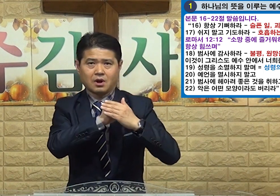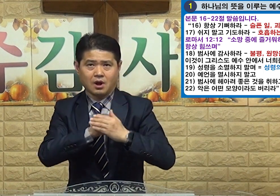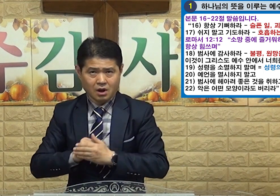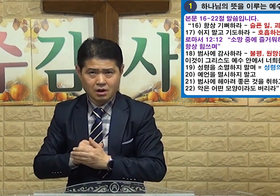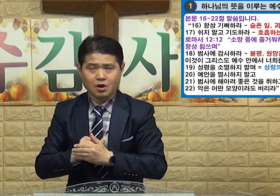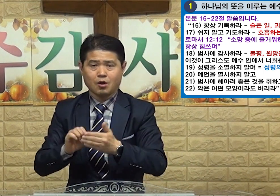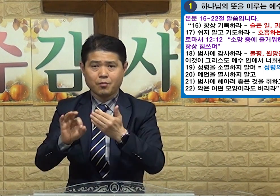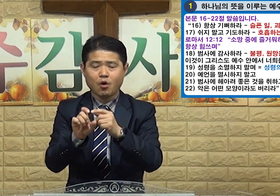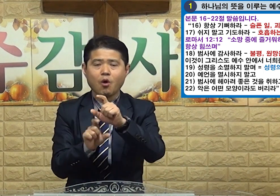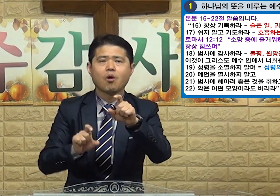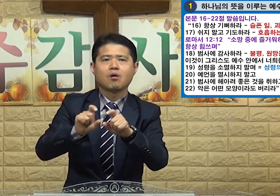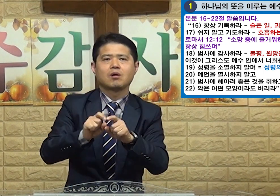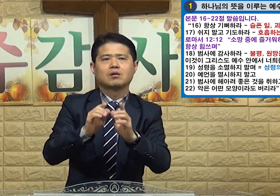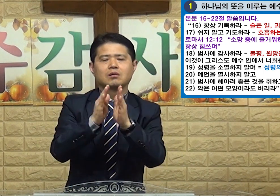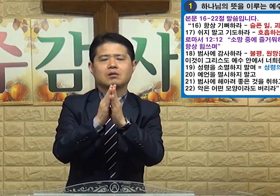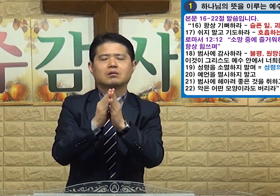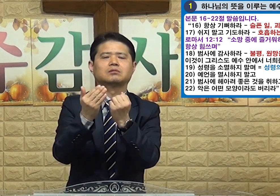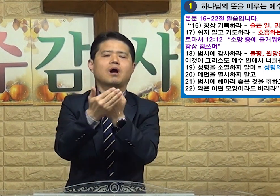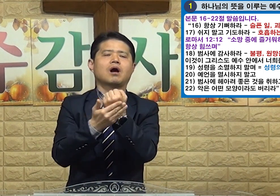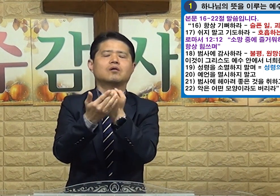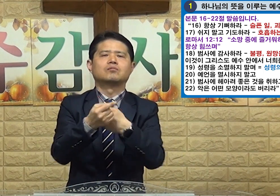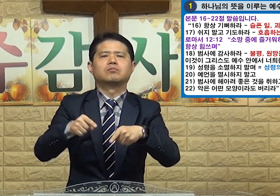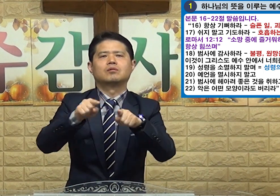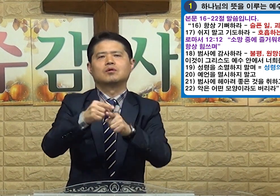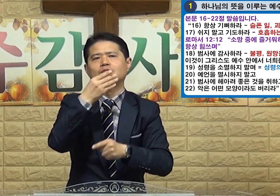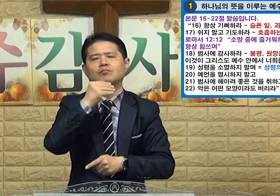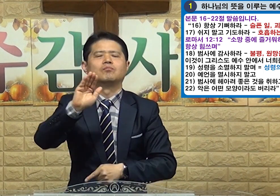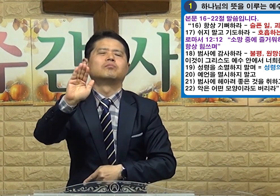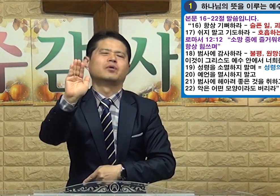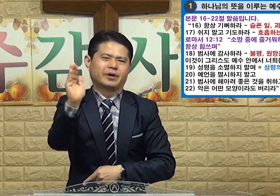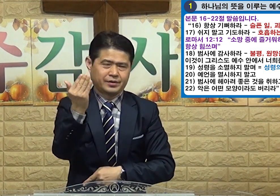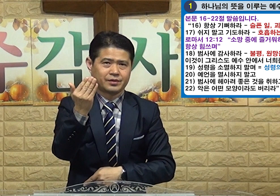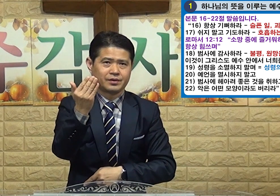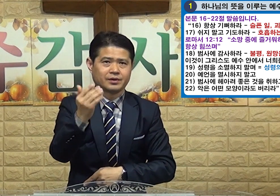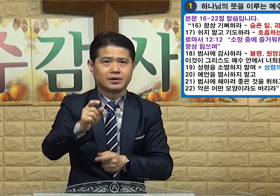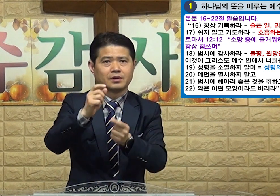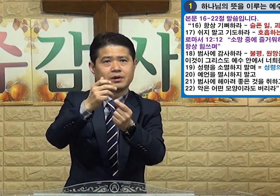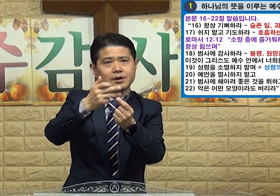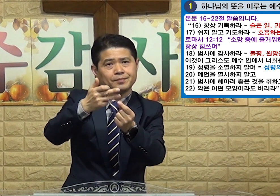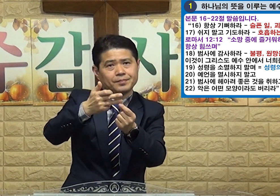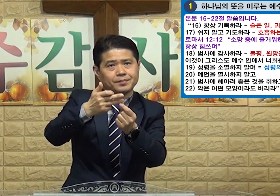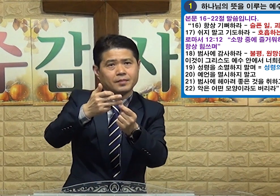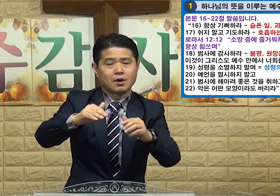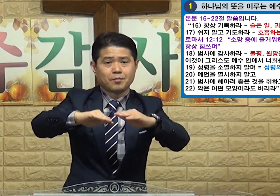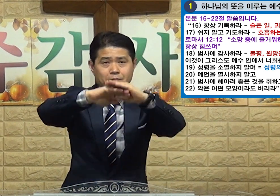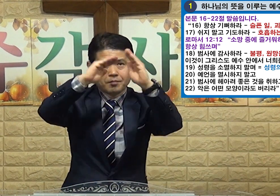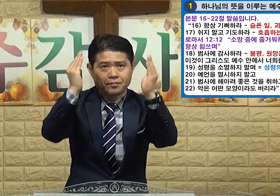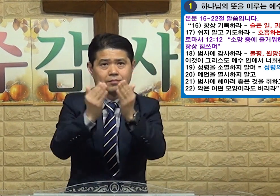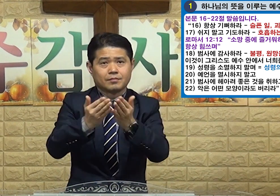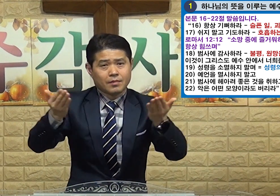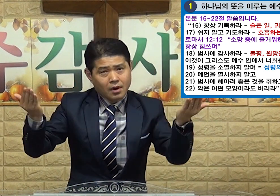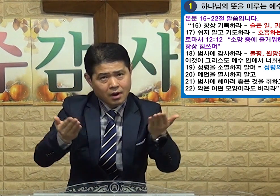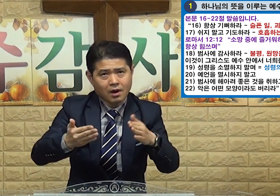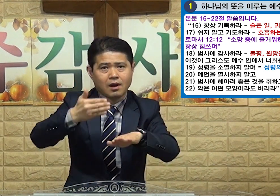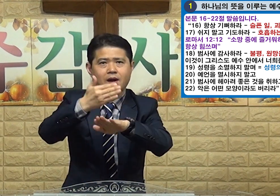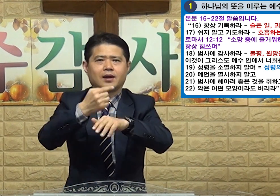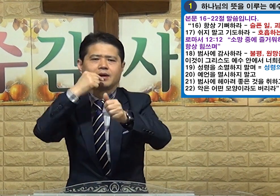고난 가운데 인내를 하면 더욱더 큰 은혜가 함께할 것입니다. 18절에